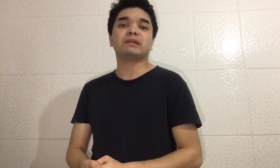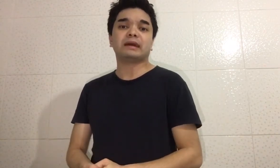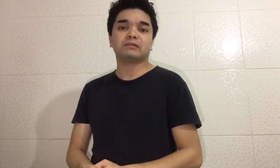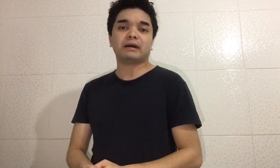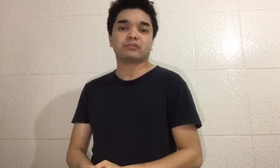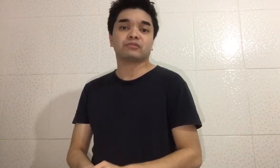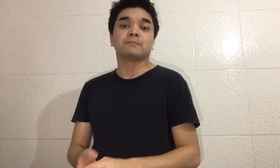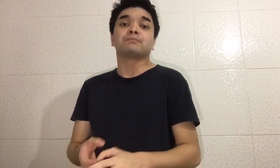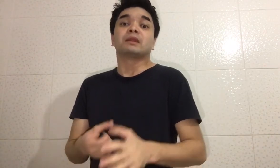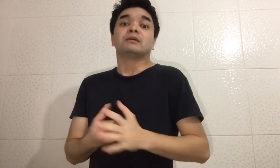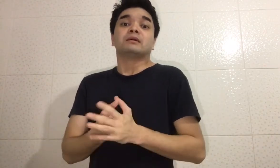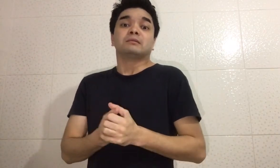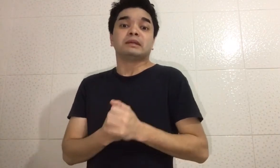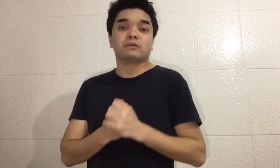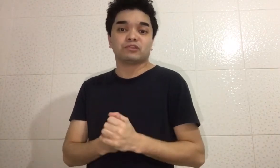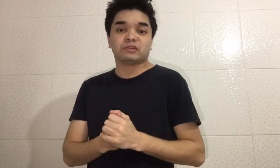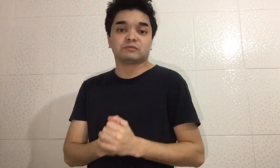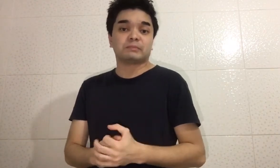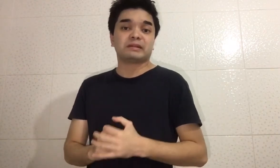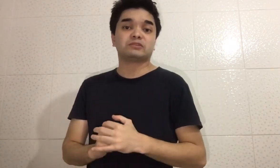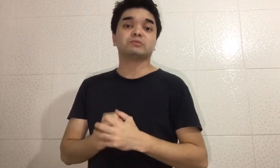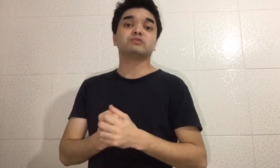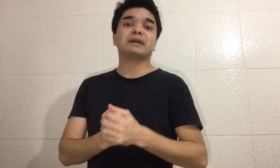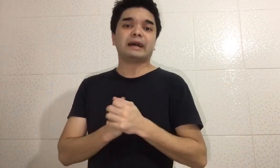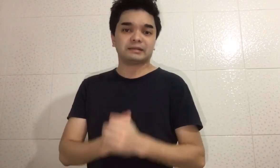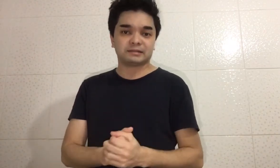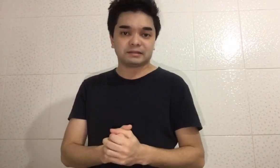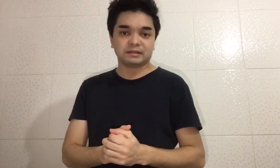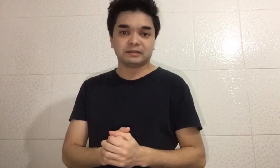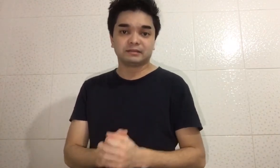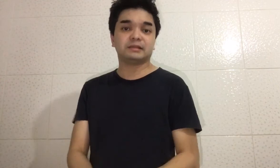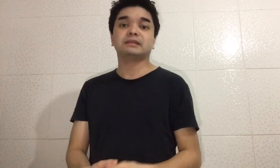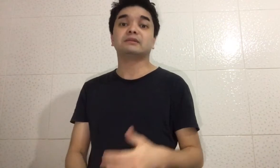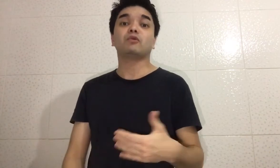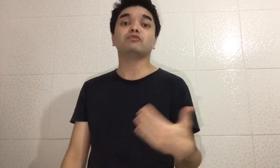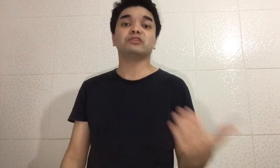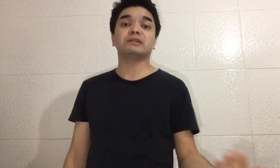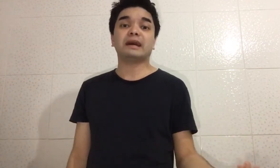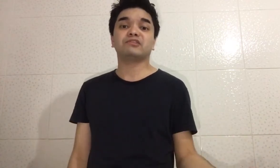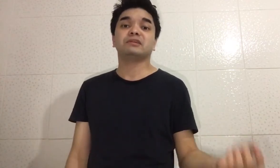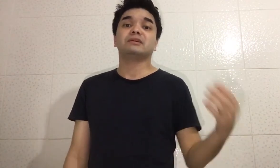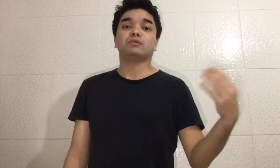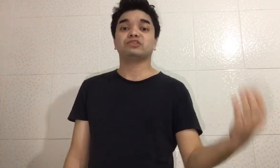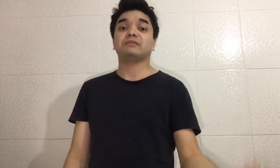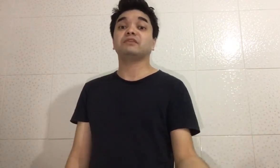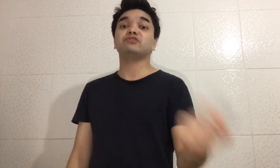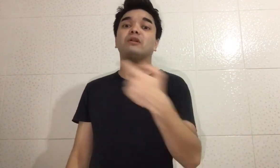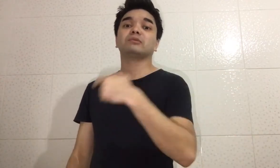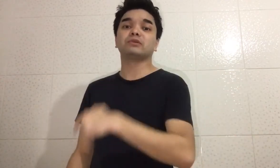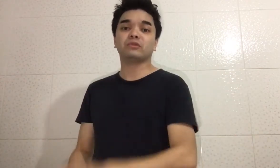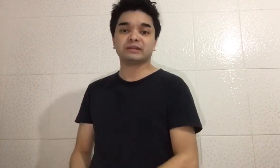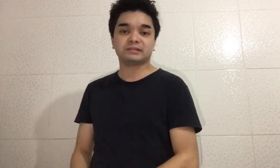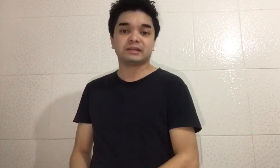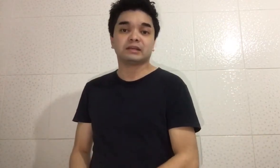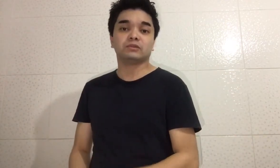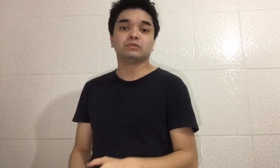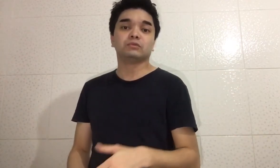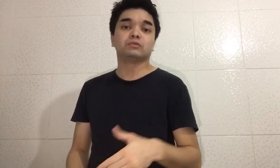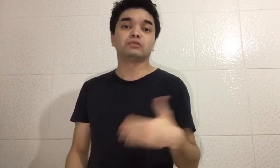comentário embaixo. E hoje nós vamos aprender sobre os numerais. Sim, dando continuidade, hoje é a videoaula número 2 do curso